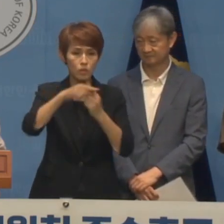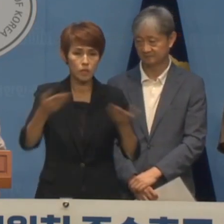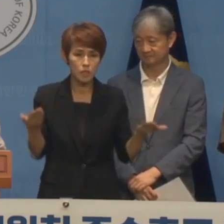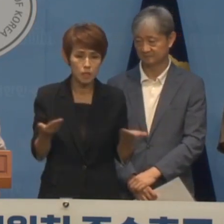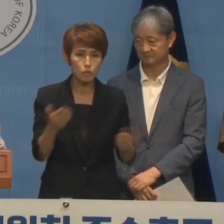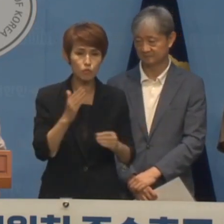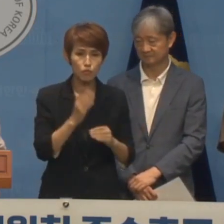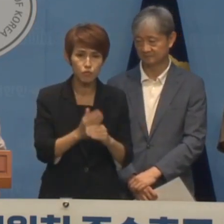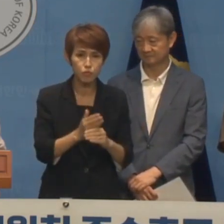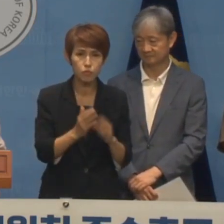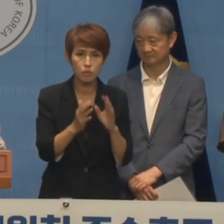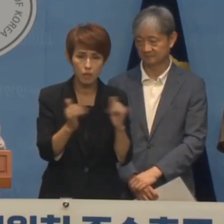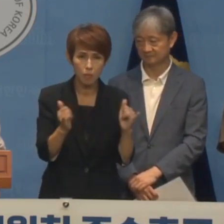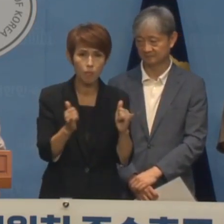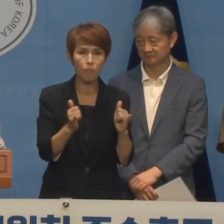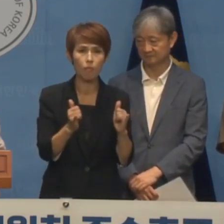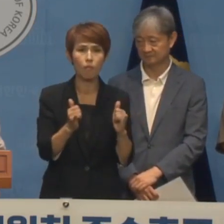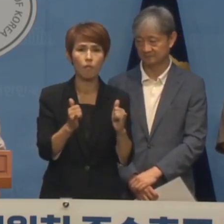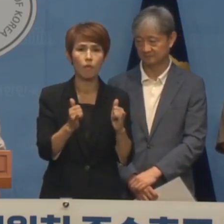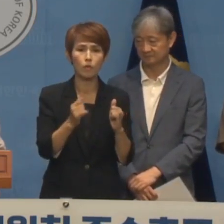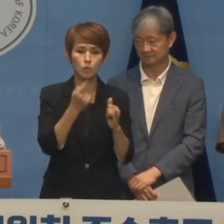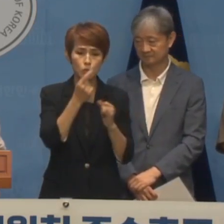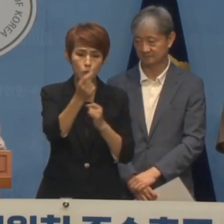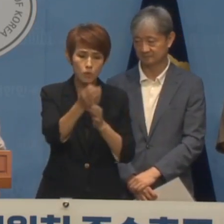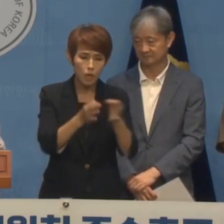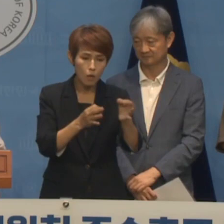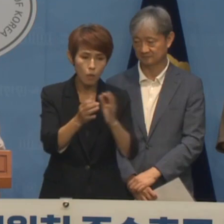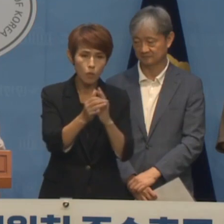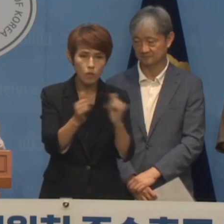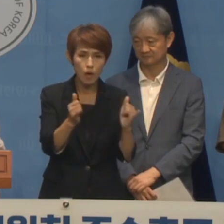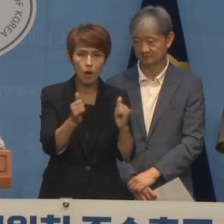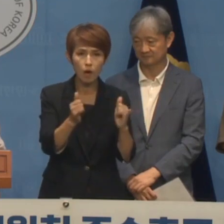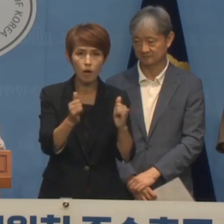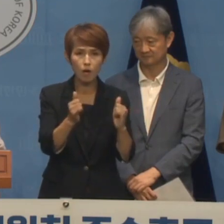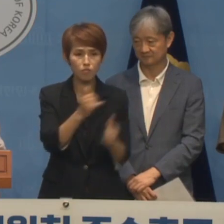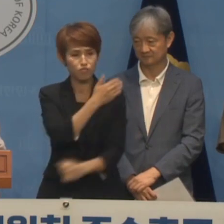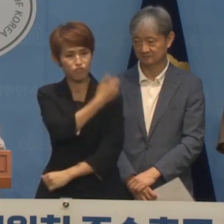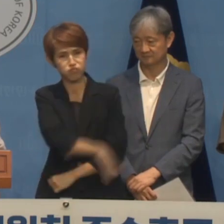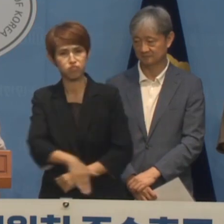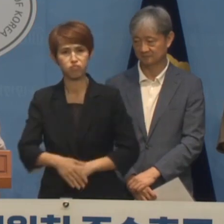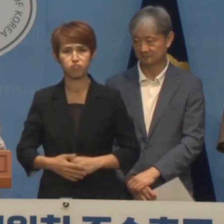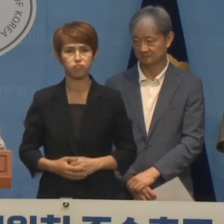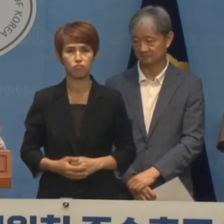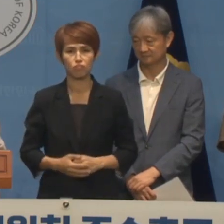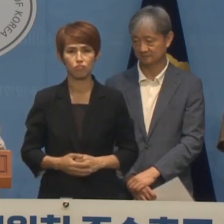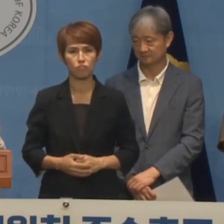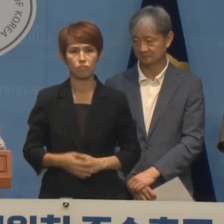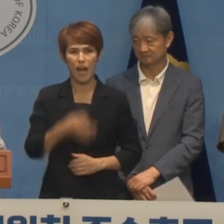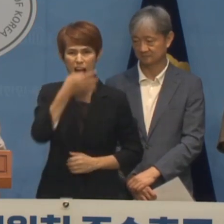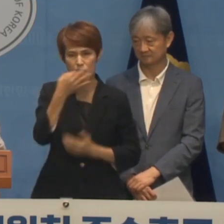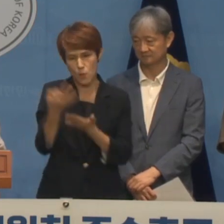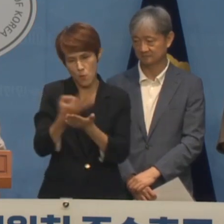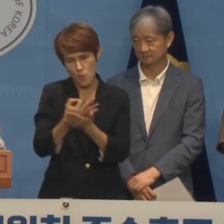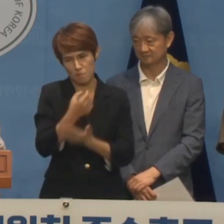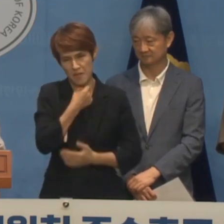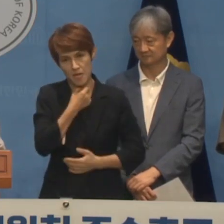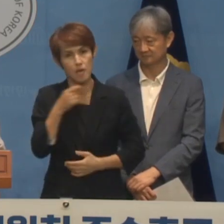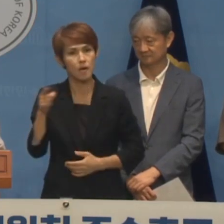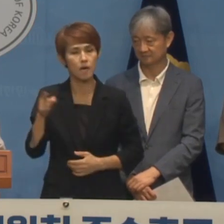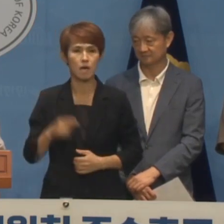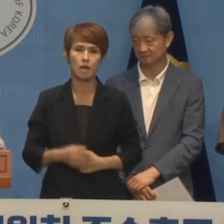있는 노동자, 입점한 소상공인 등에 대한 고려와 책임은 전무하고 오로지 돈만 있을